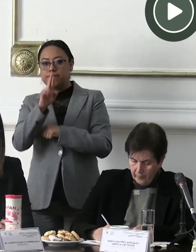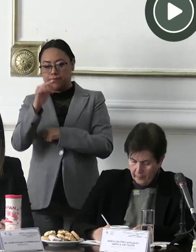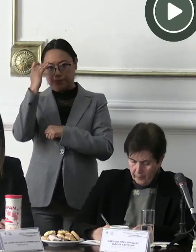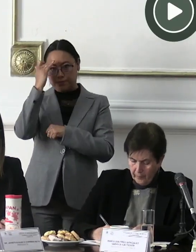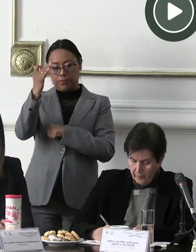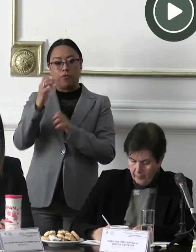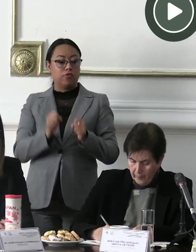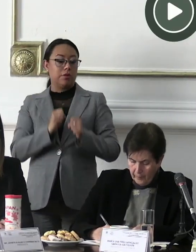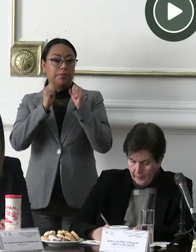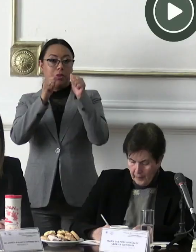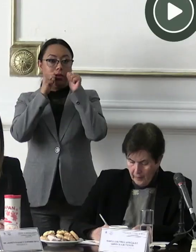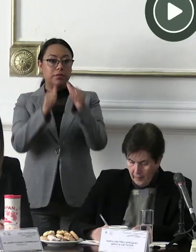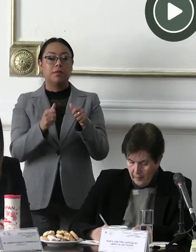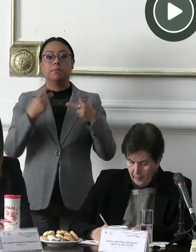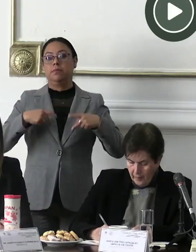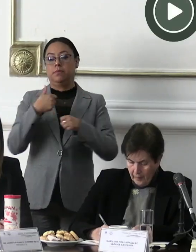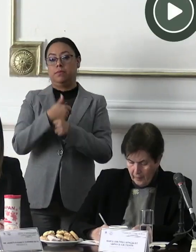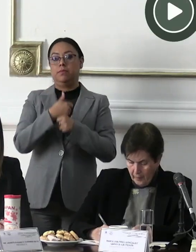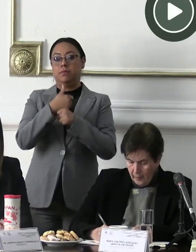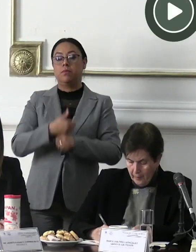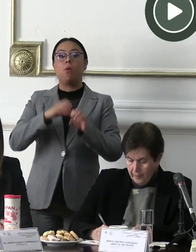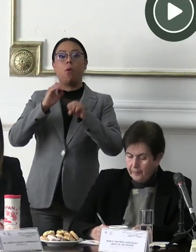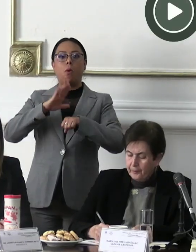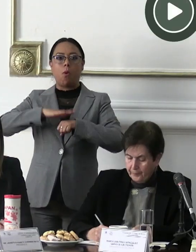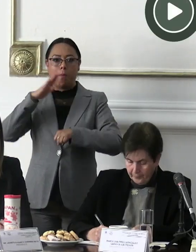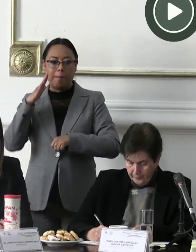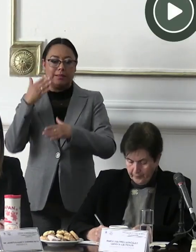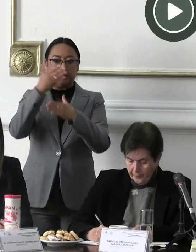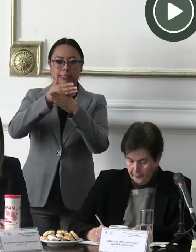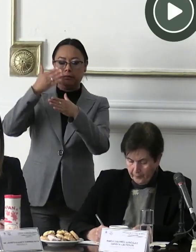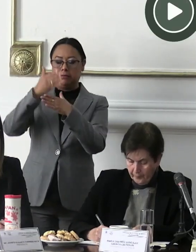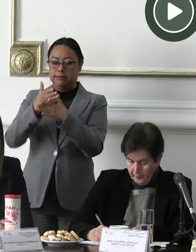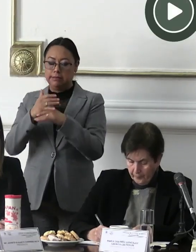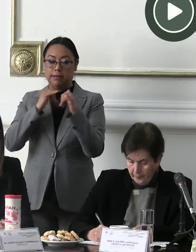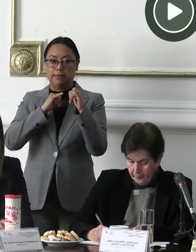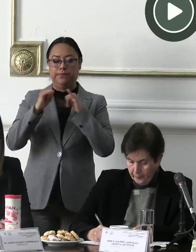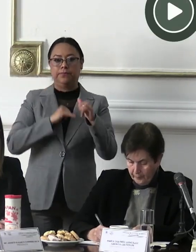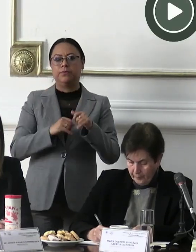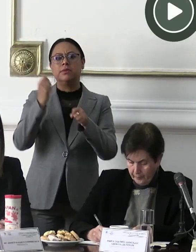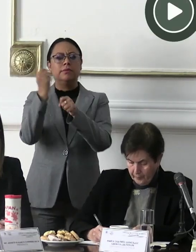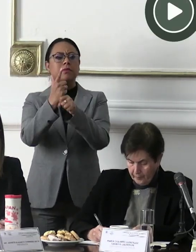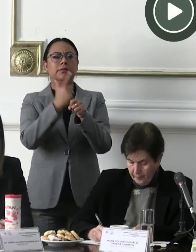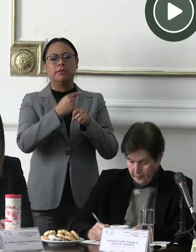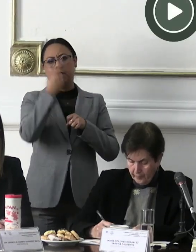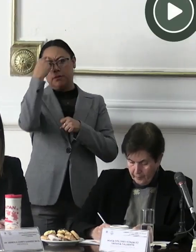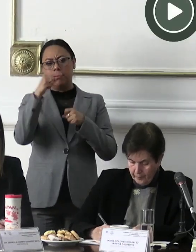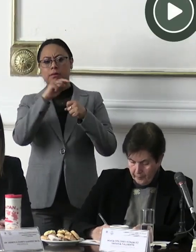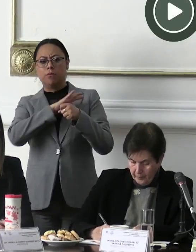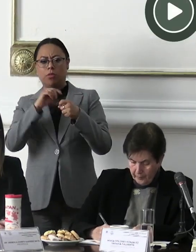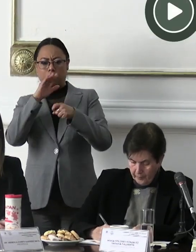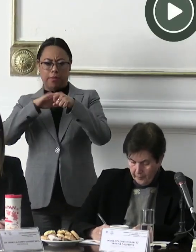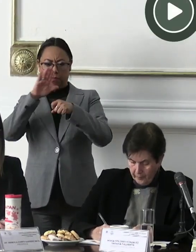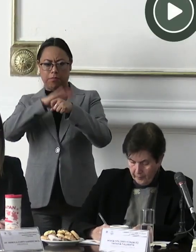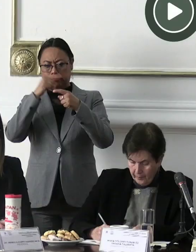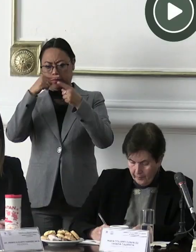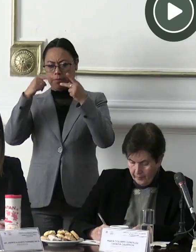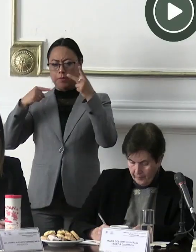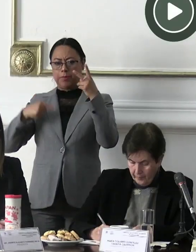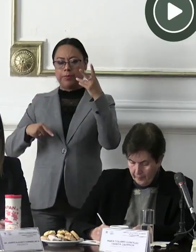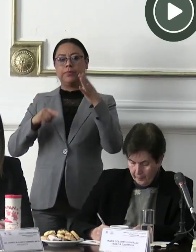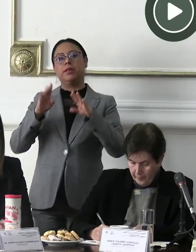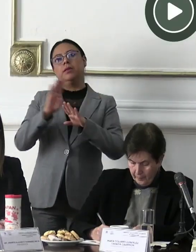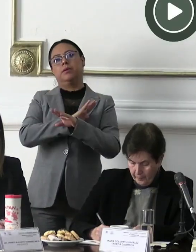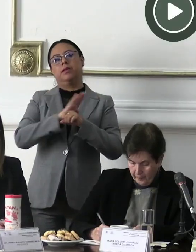a víctimas o mayor presencia territorial? ¿Y qué indicadores se utilizarán para evaluar el impacto del presupuesto